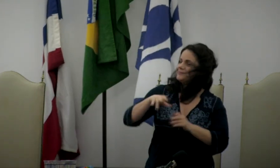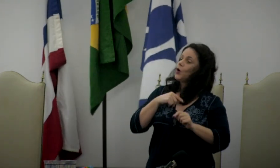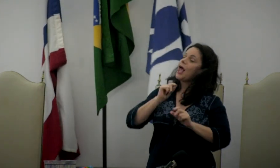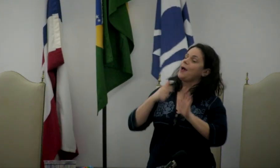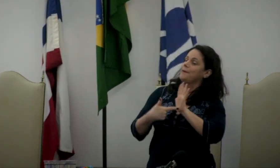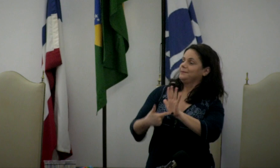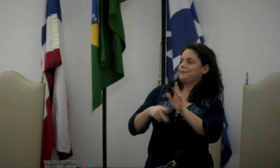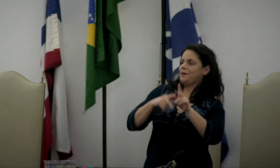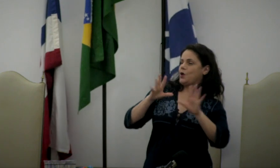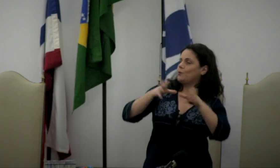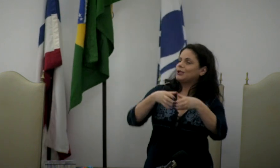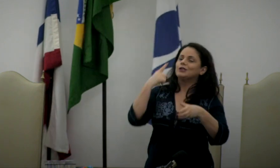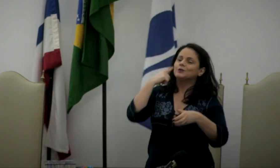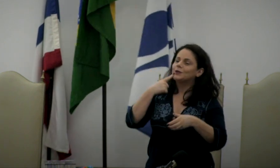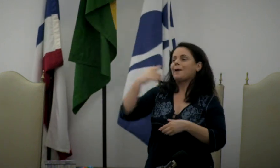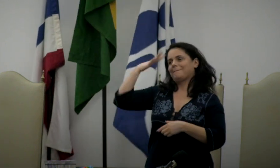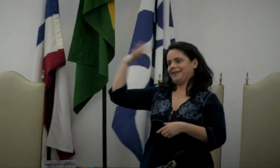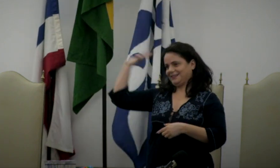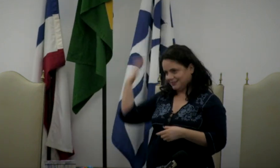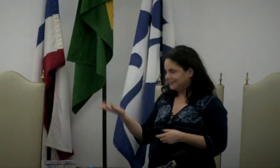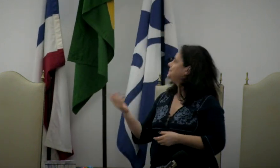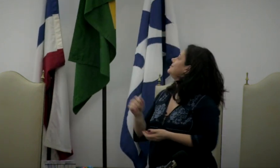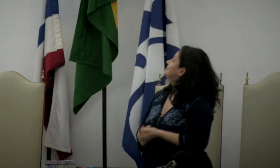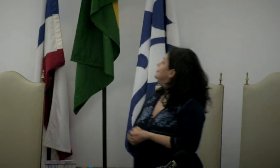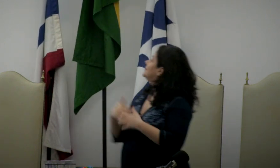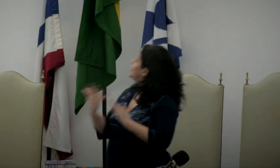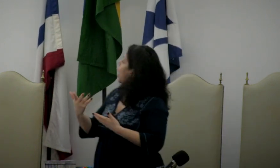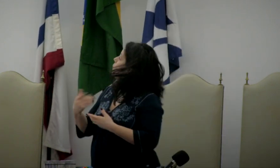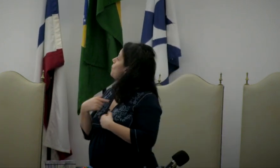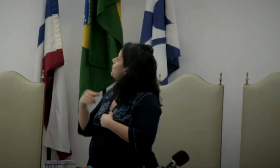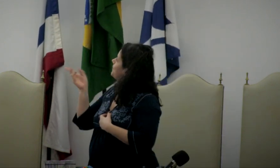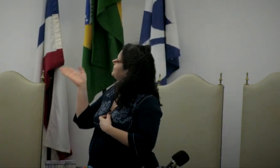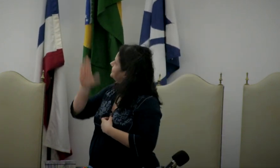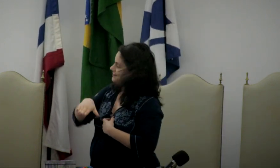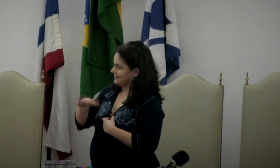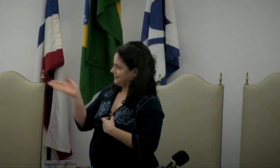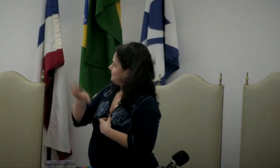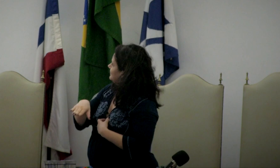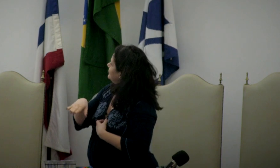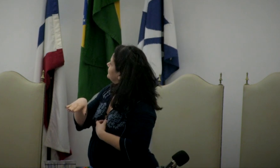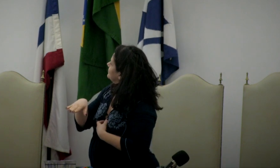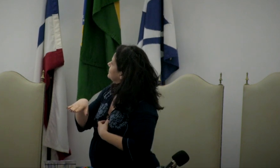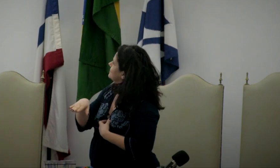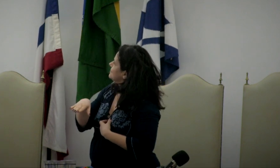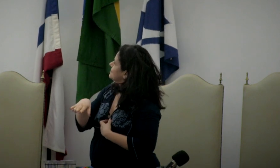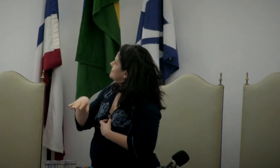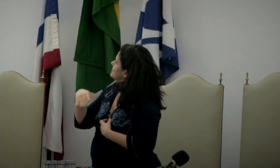mostrar para vocês a minha verdade, que faz parte da minha cultura e da minha comunidade.